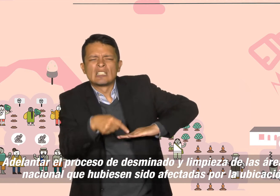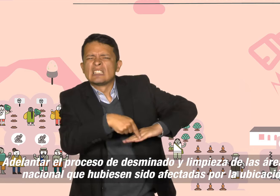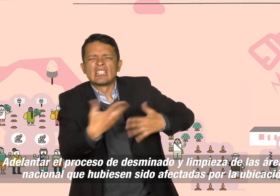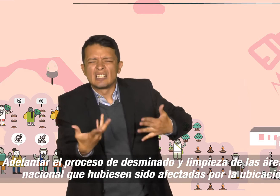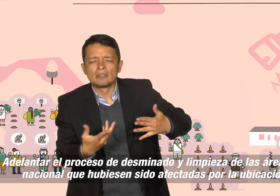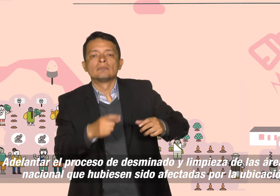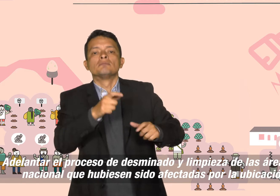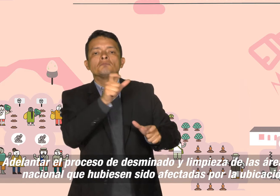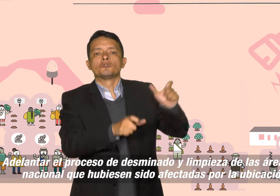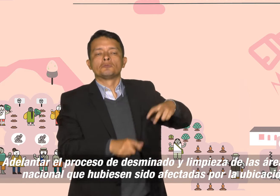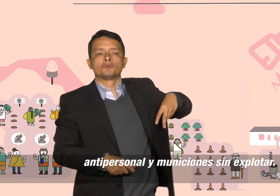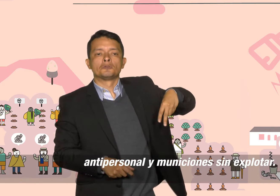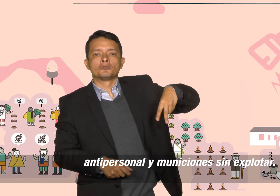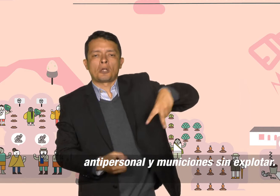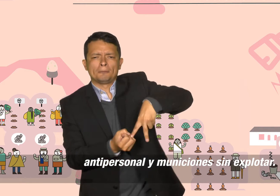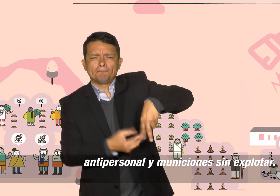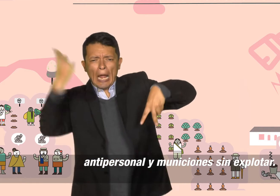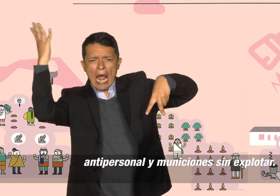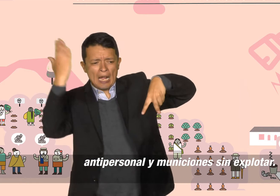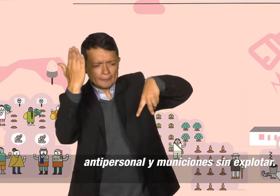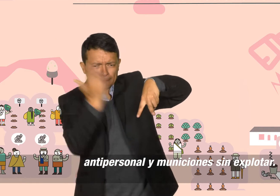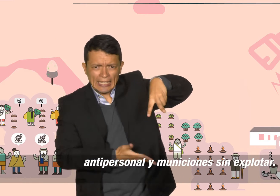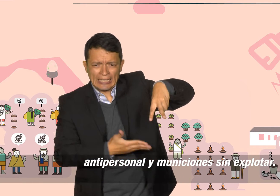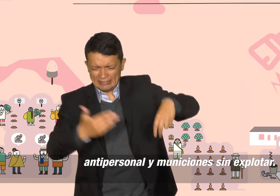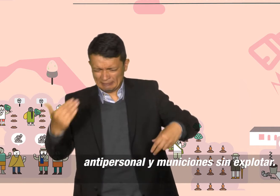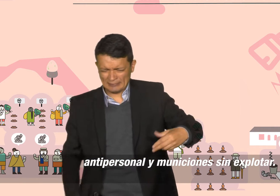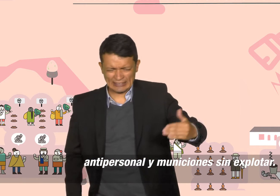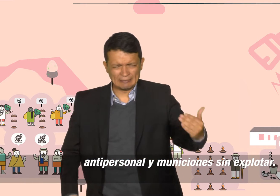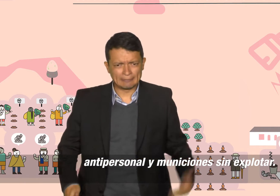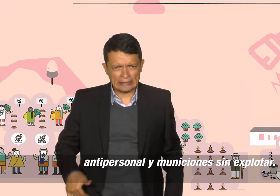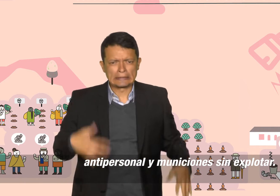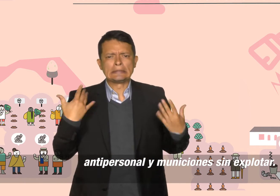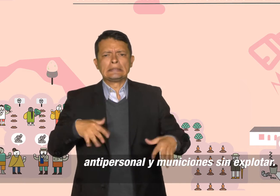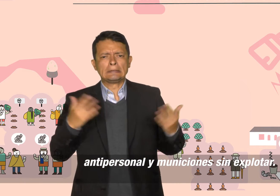por la ubicación de minas antipersonal y municiones sin explotar